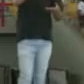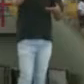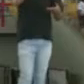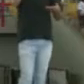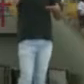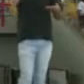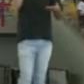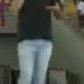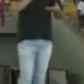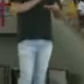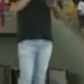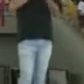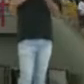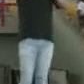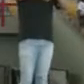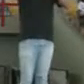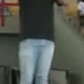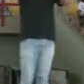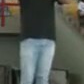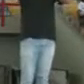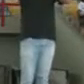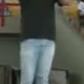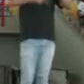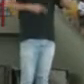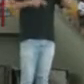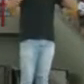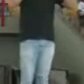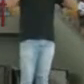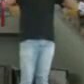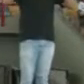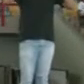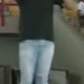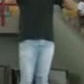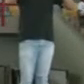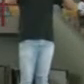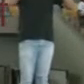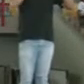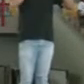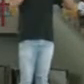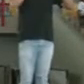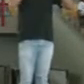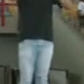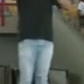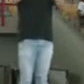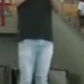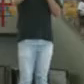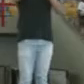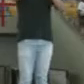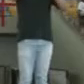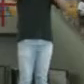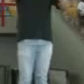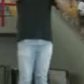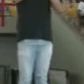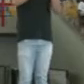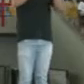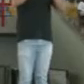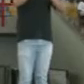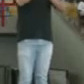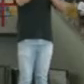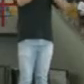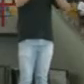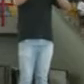vocês uma boa introdução. Então, tentem escutar esta introdução para ver se a